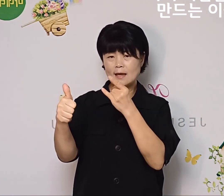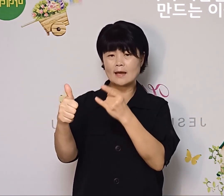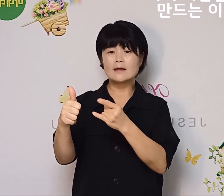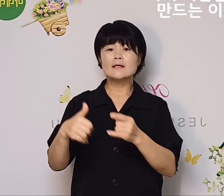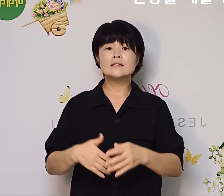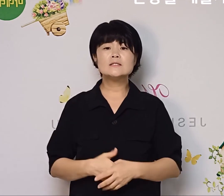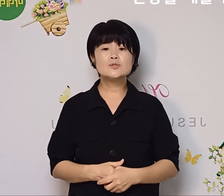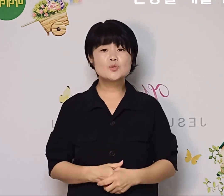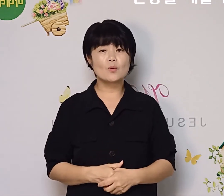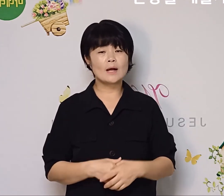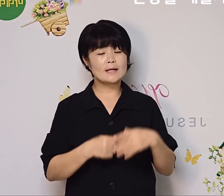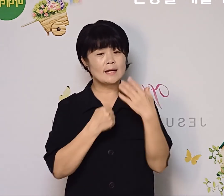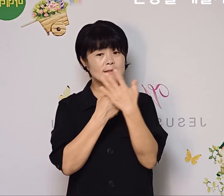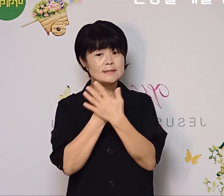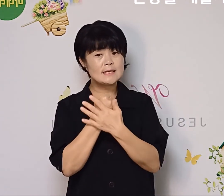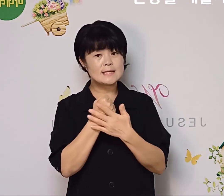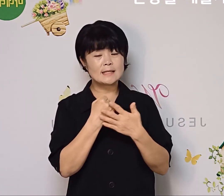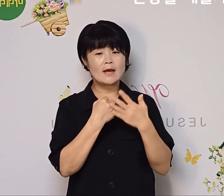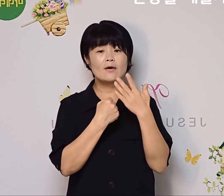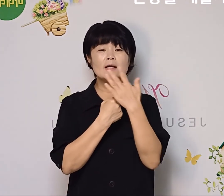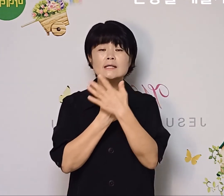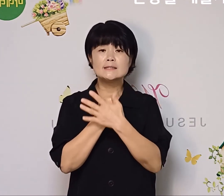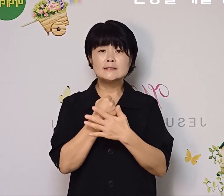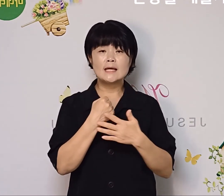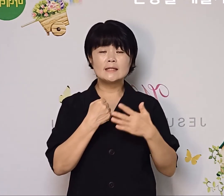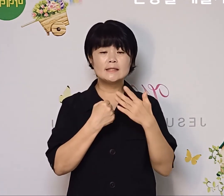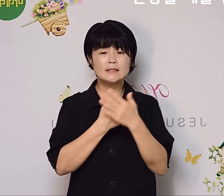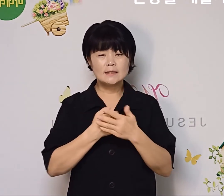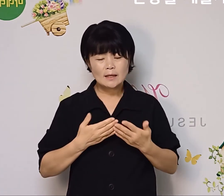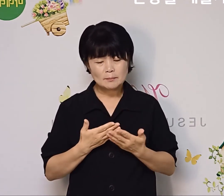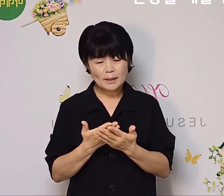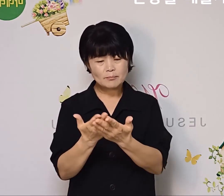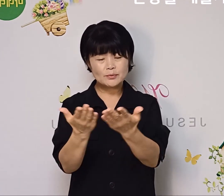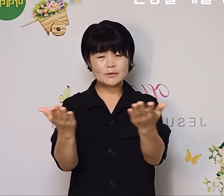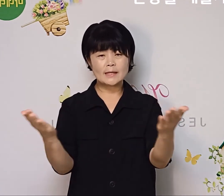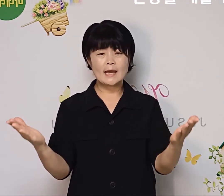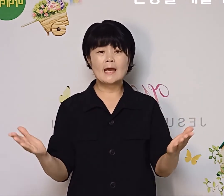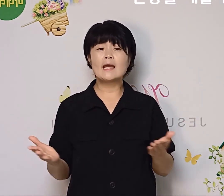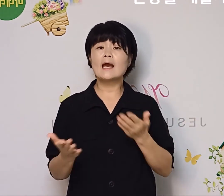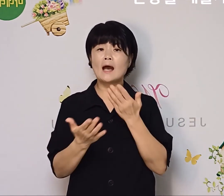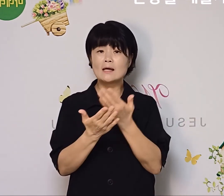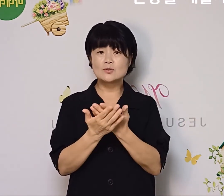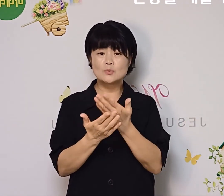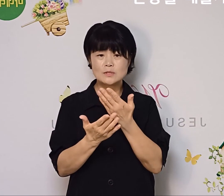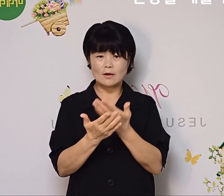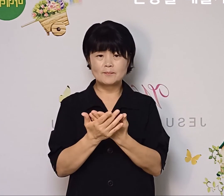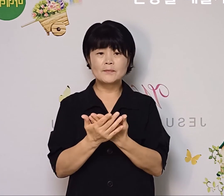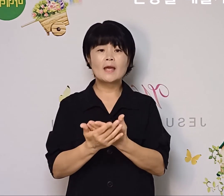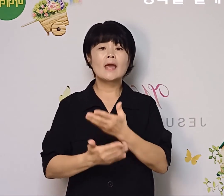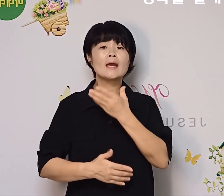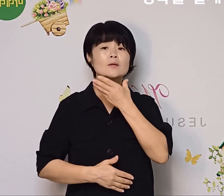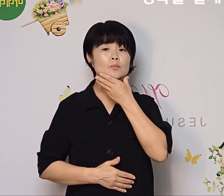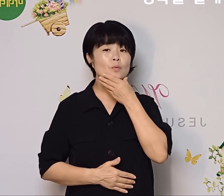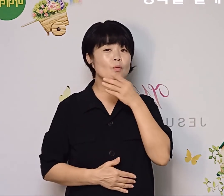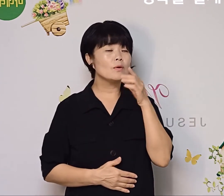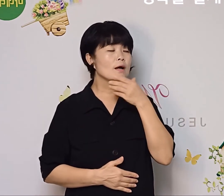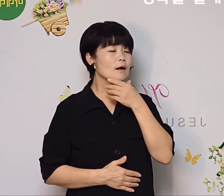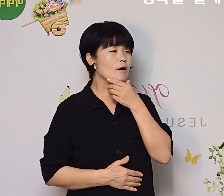사람들에게 은총 아까 은혜잖아요. 은혜를 베풀게 하소서. 행복